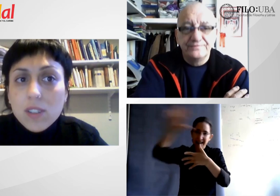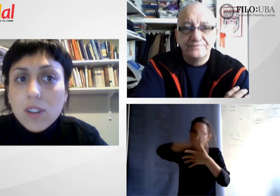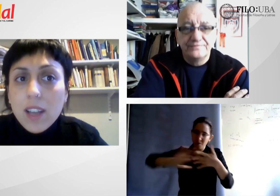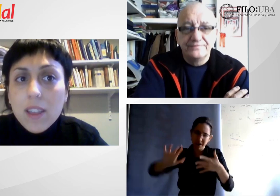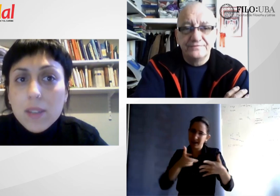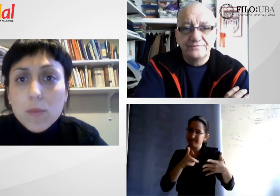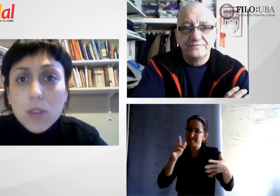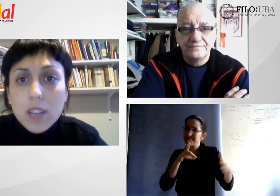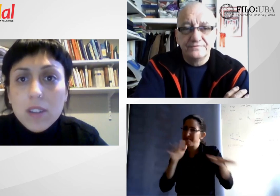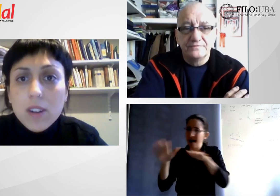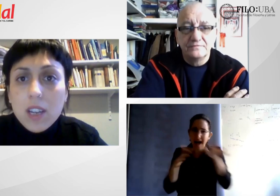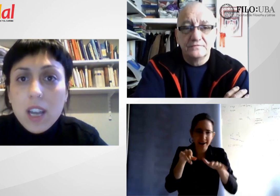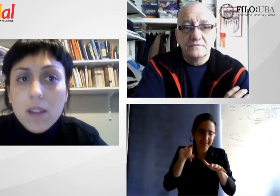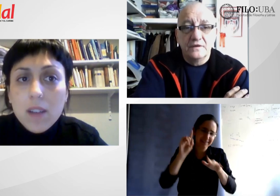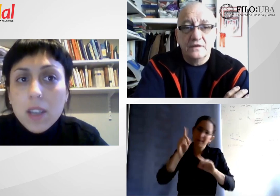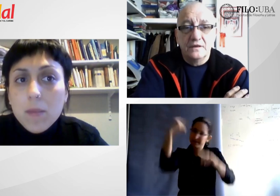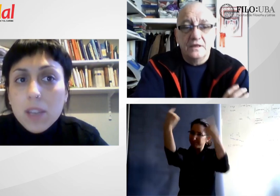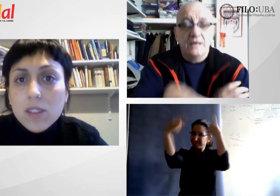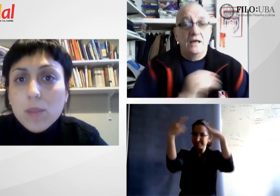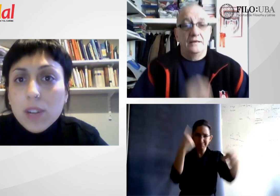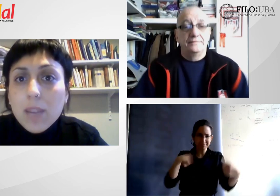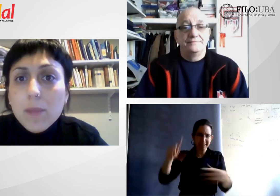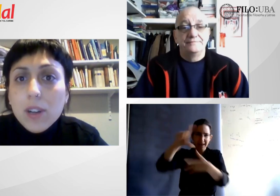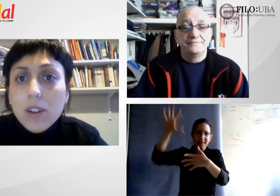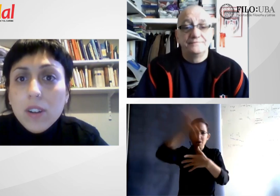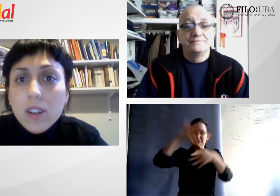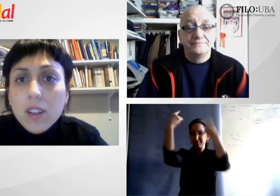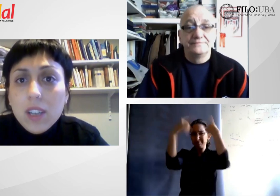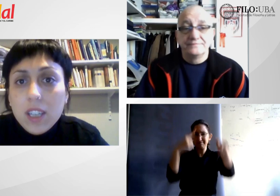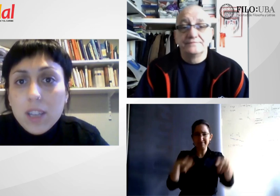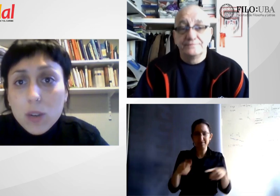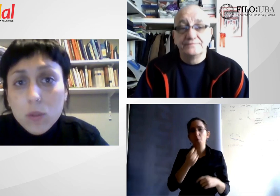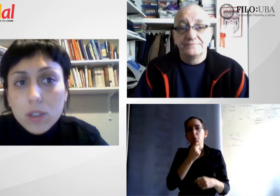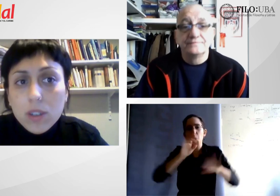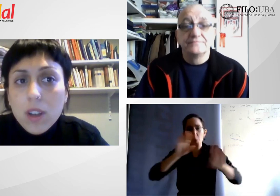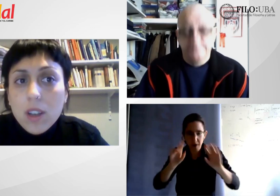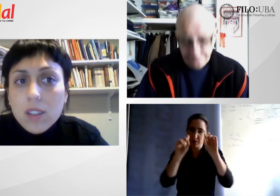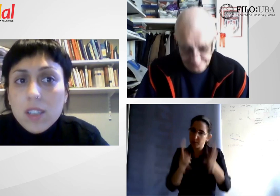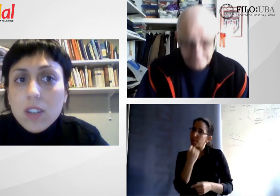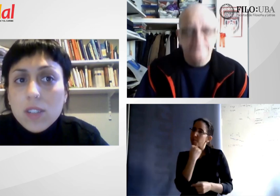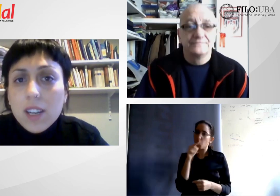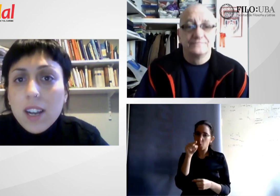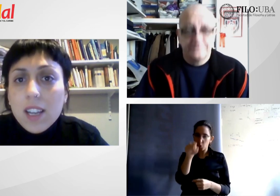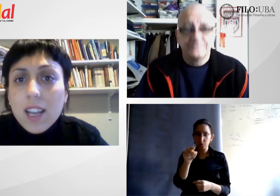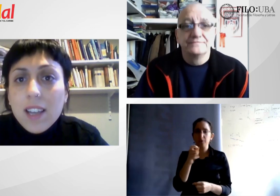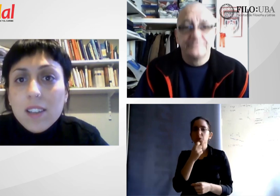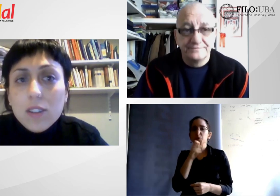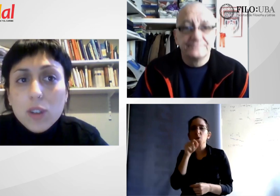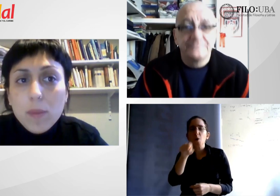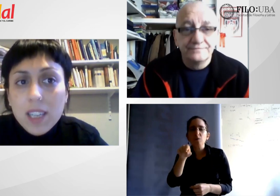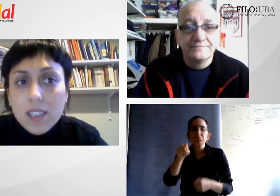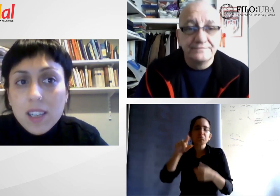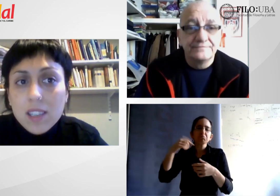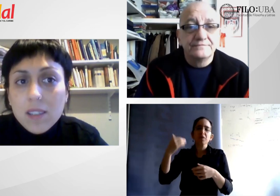personas sordas debe ser muy heterogénea. Pienso, por ejemplo, y te pregunto, si conoces realidades de